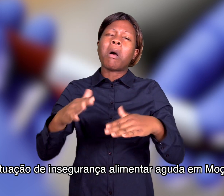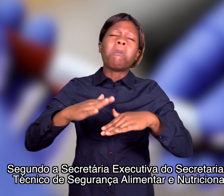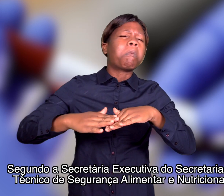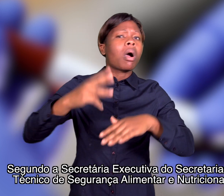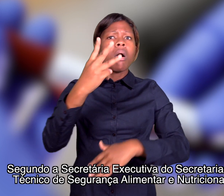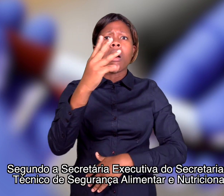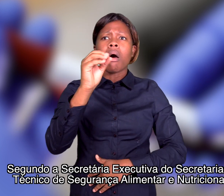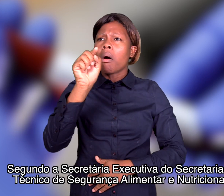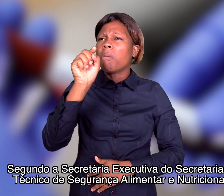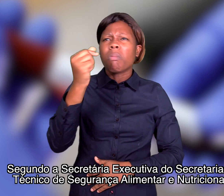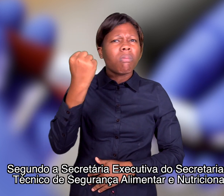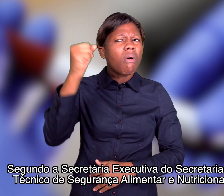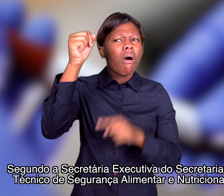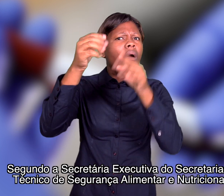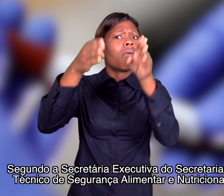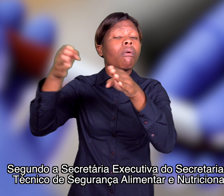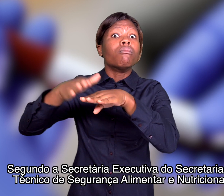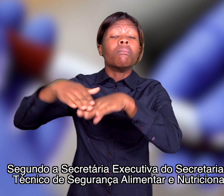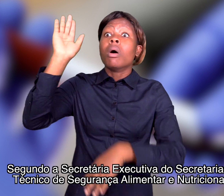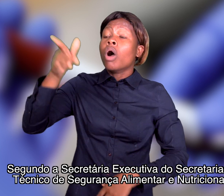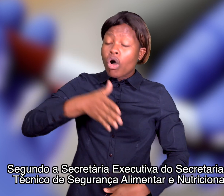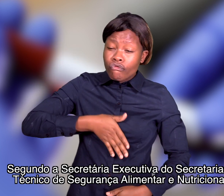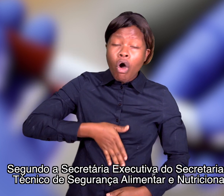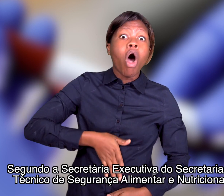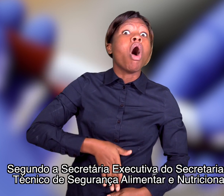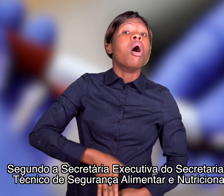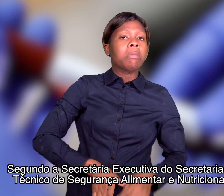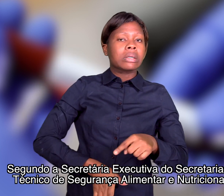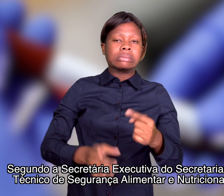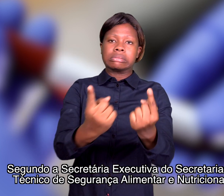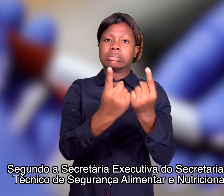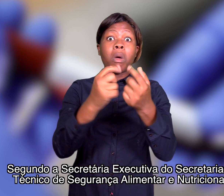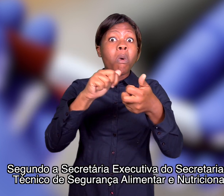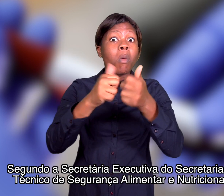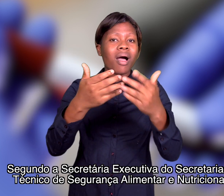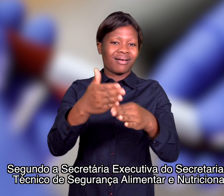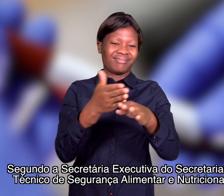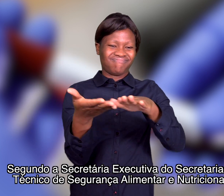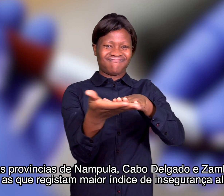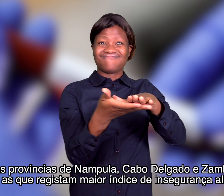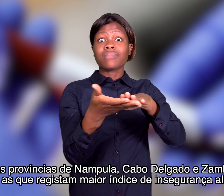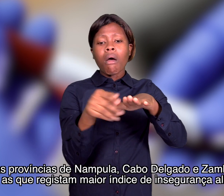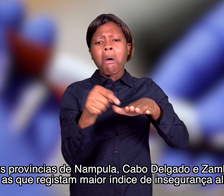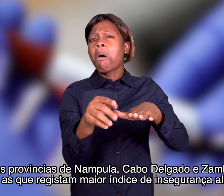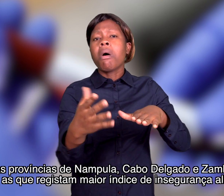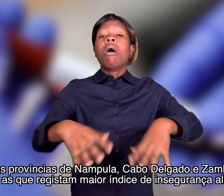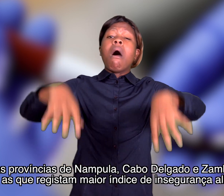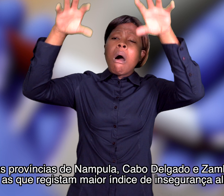Segundo a Secretária Executiva do Secretariado Técnico de Segurança Alimentar e Nutricional, as províncias de Nampula,